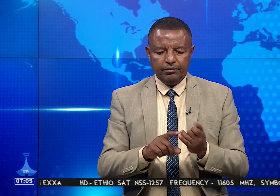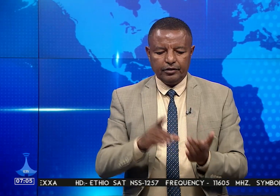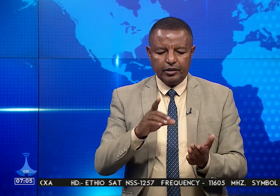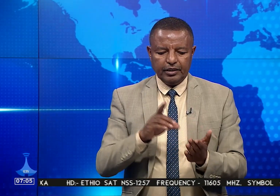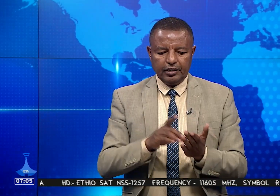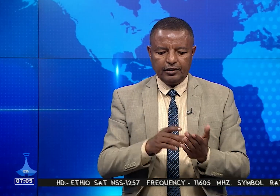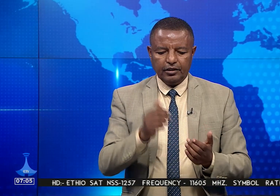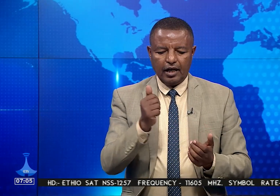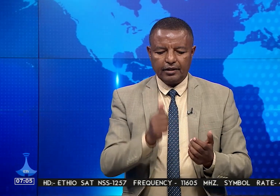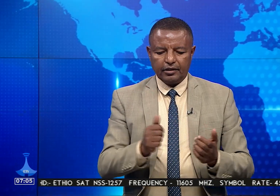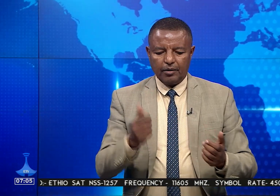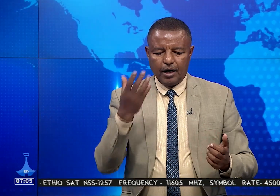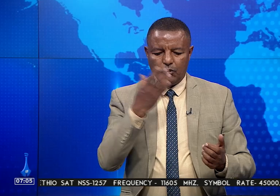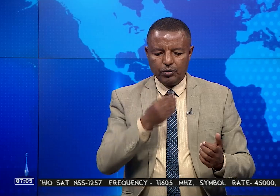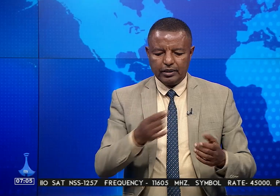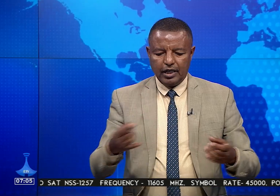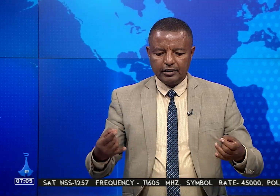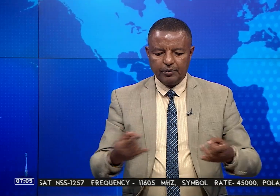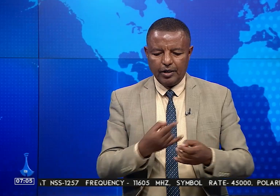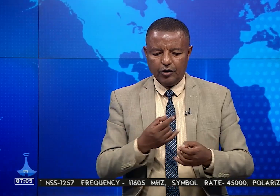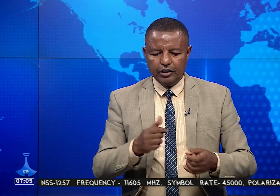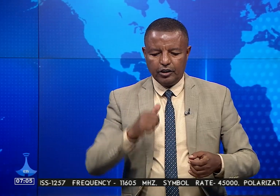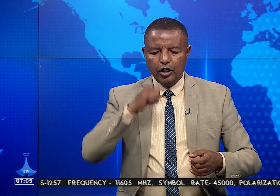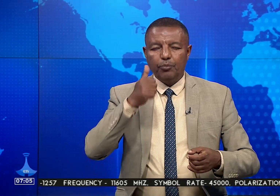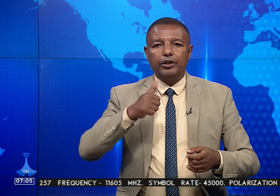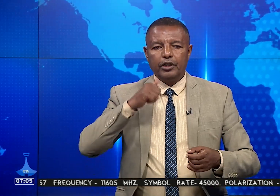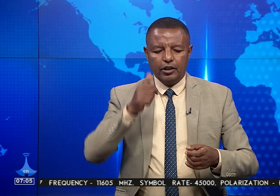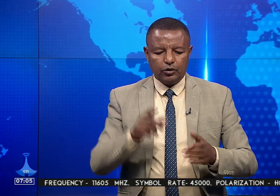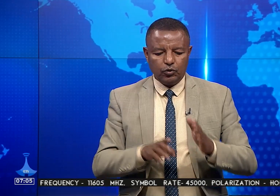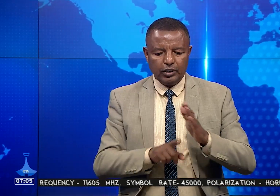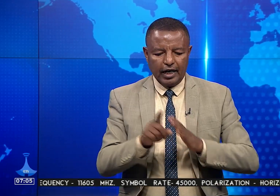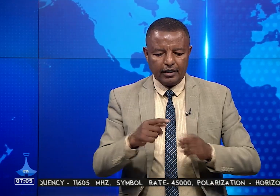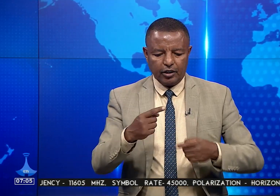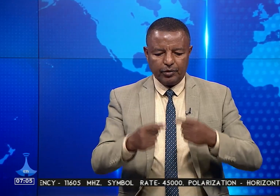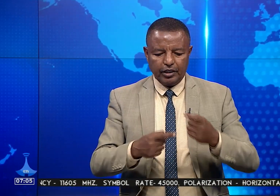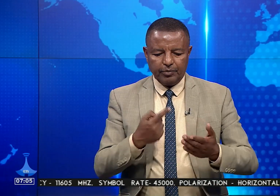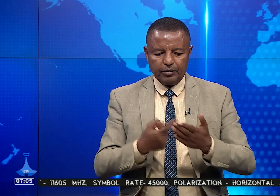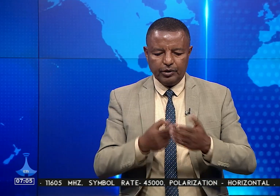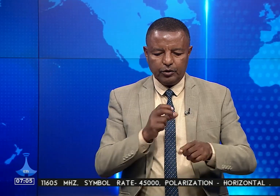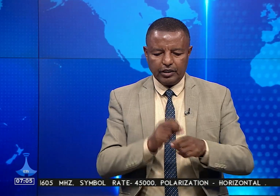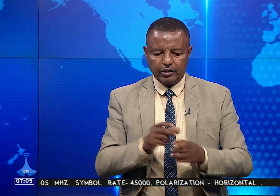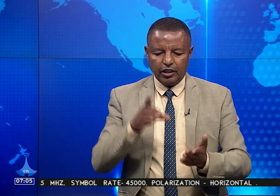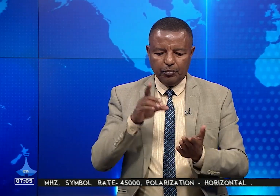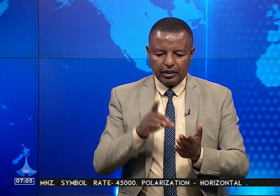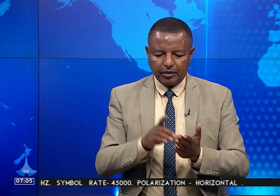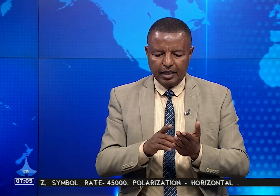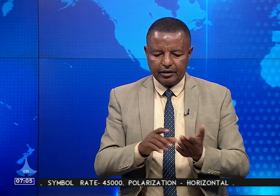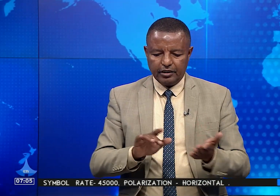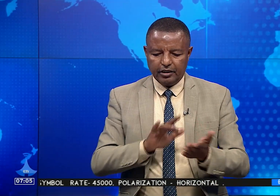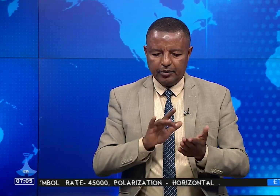በመጨረሻም የመዲናችን አዲስ አበባ ውበትና ዘመናዊነት በየዕለቱ እያደገ በሄደበት በዚህ ወቅት